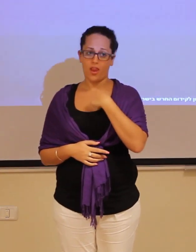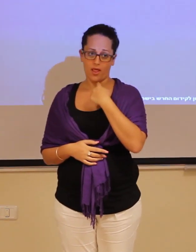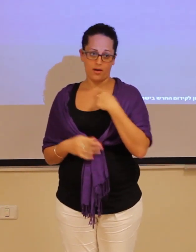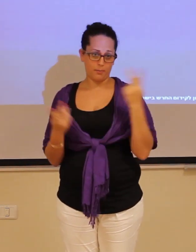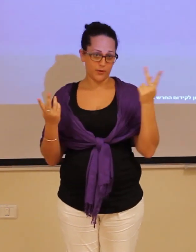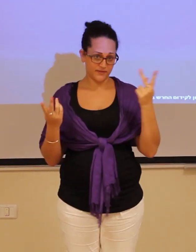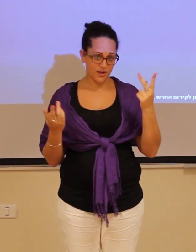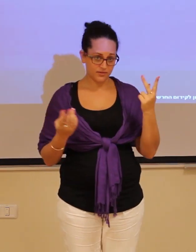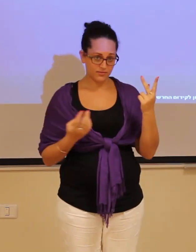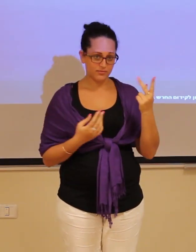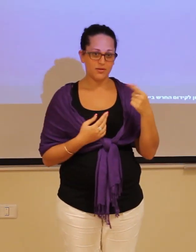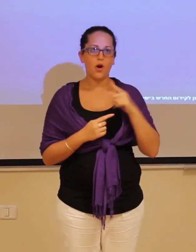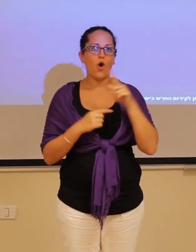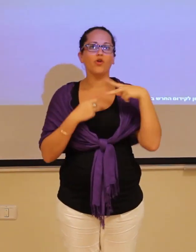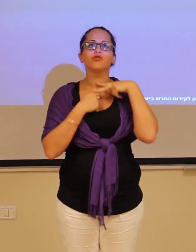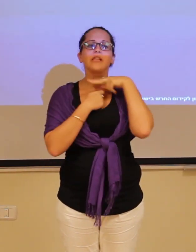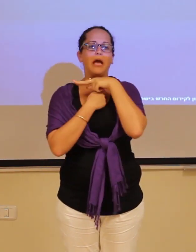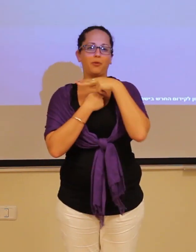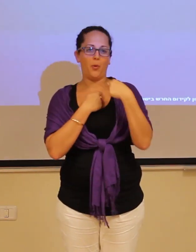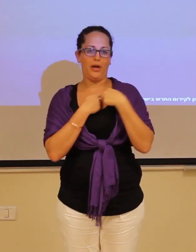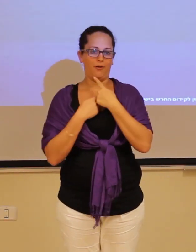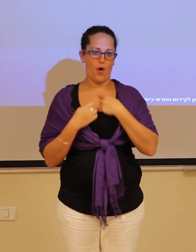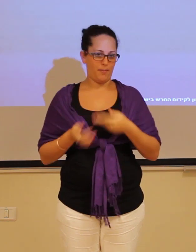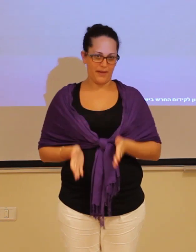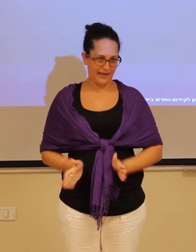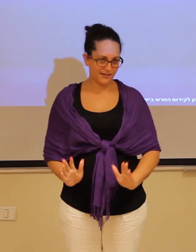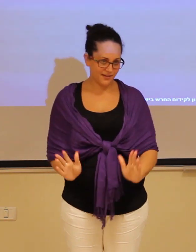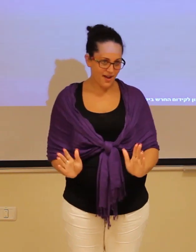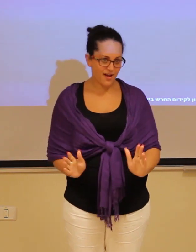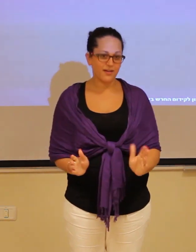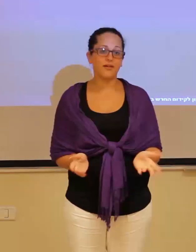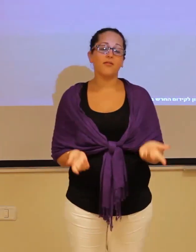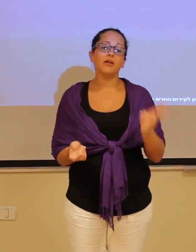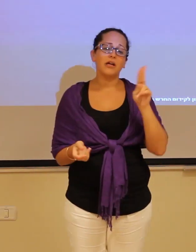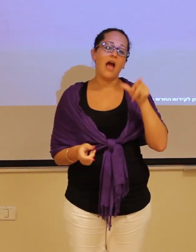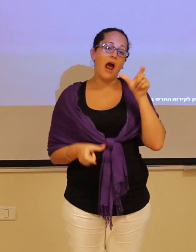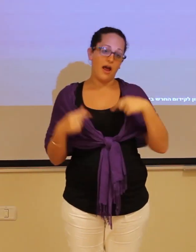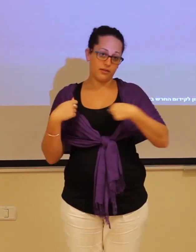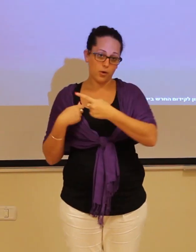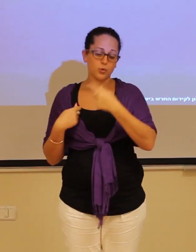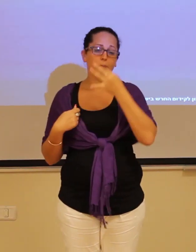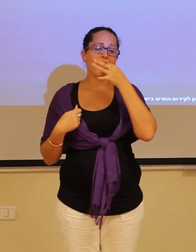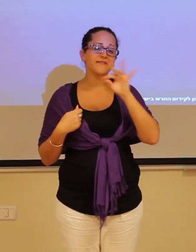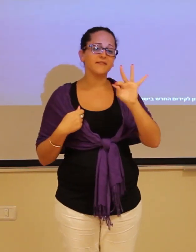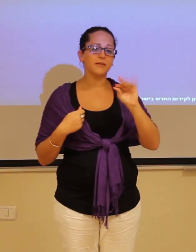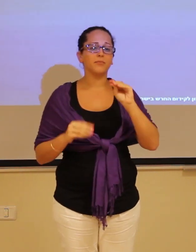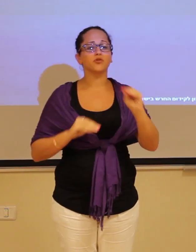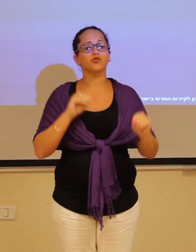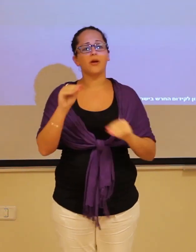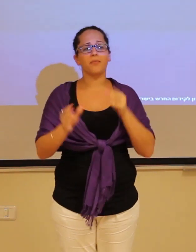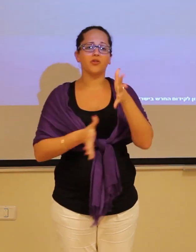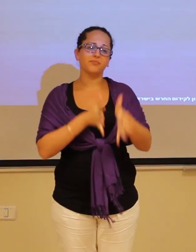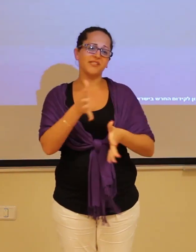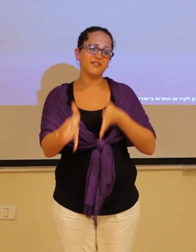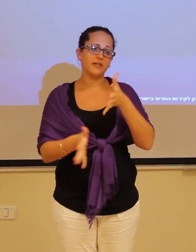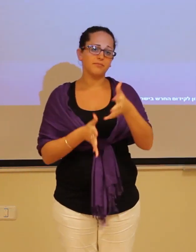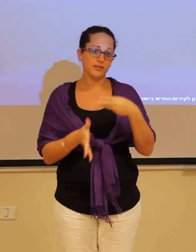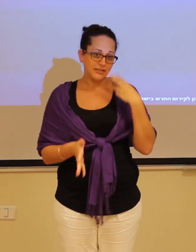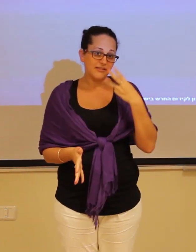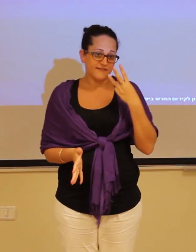קול, יש לנו מיתרי קול. לא חתכו לנו את מיתרי הקול בזמן הלידה שלנו. אנחנו כמובן מעדיפים להשתמש